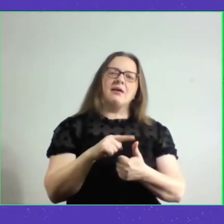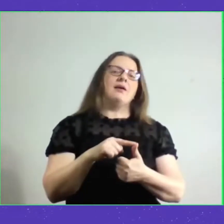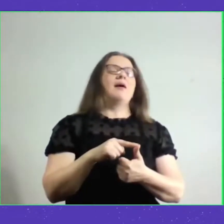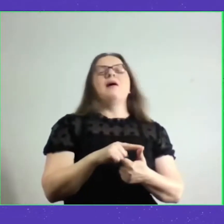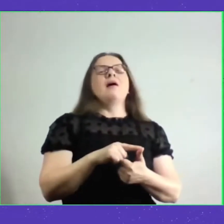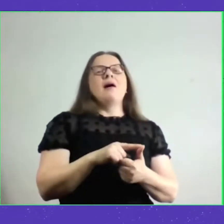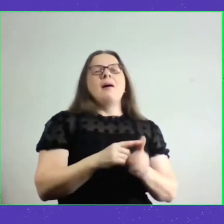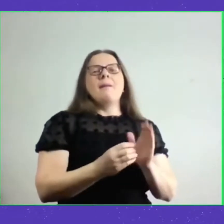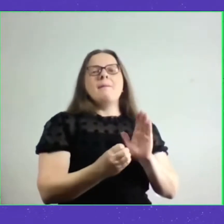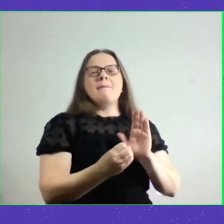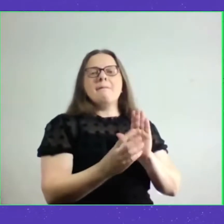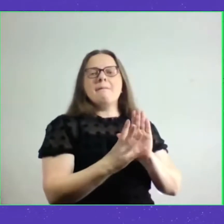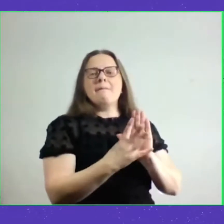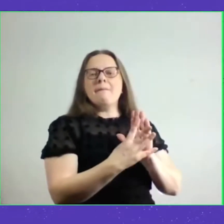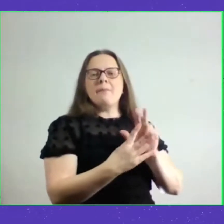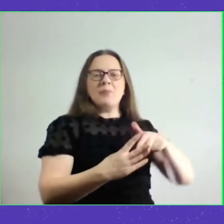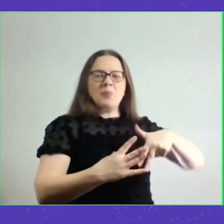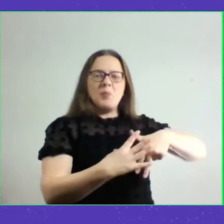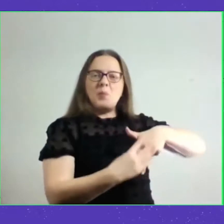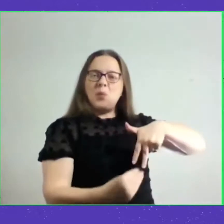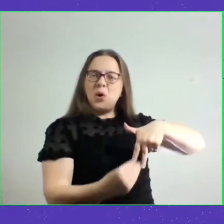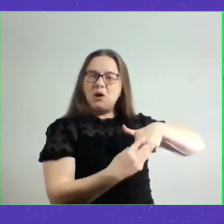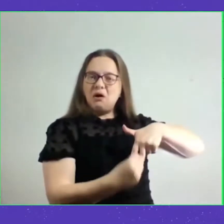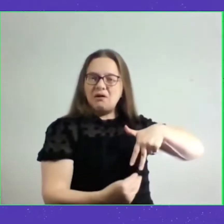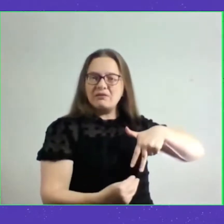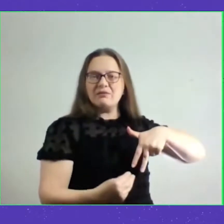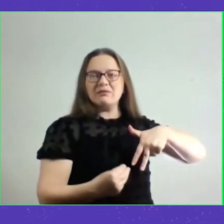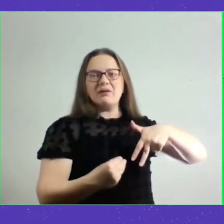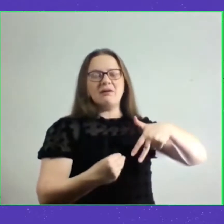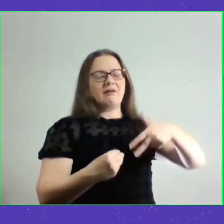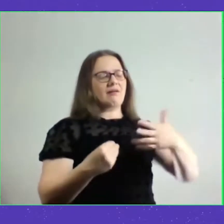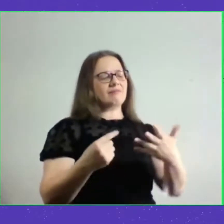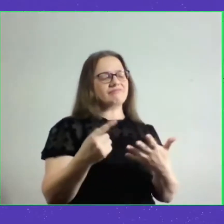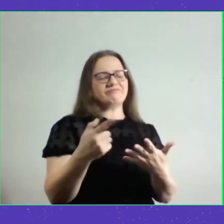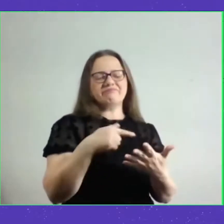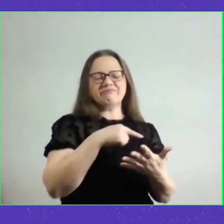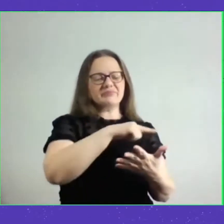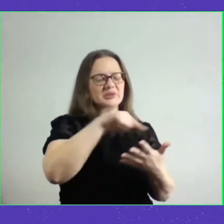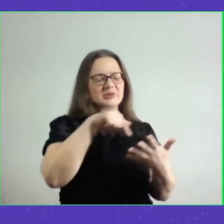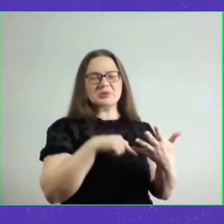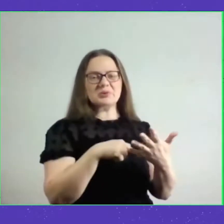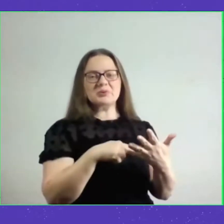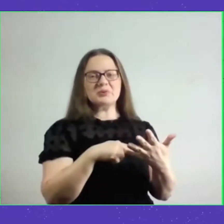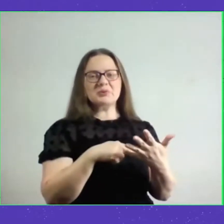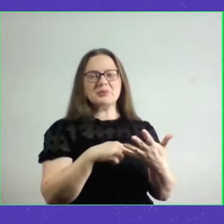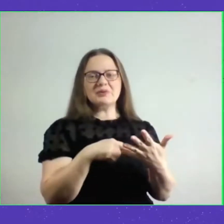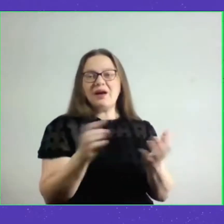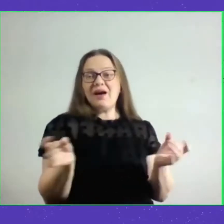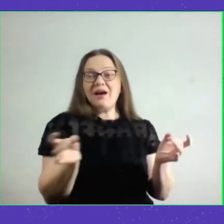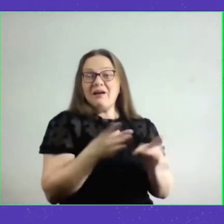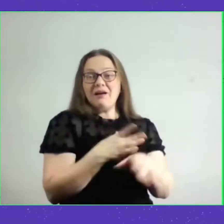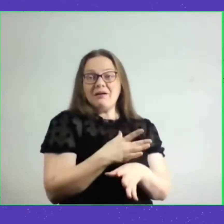coisas criadas pelo homem, isso aí um dia passa, bem como a sua concupiscência.